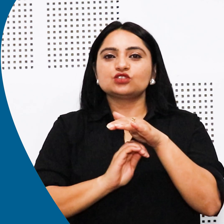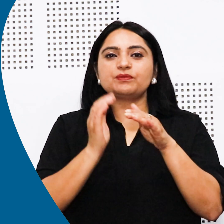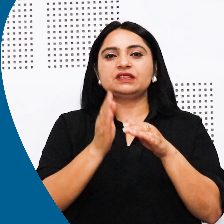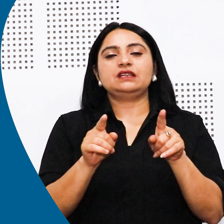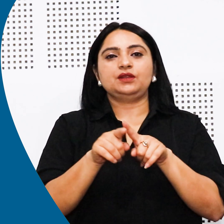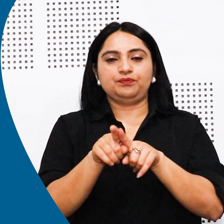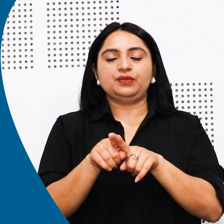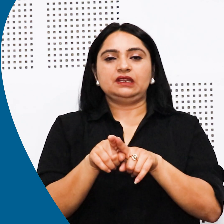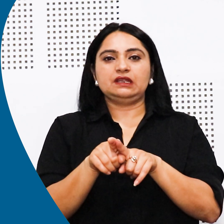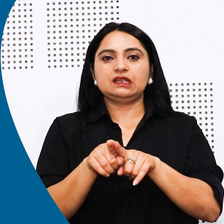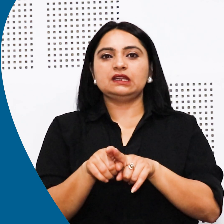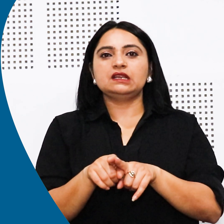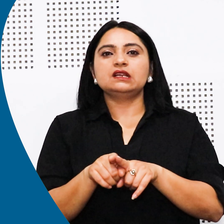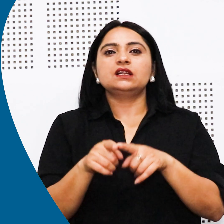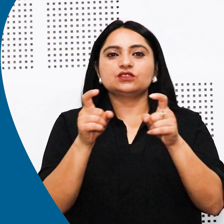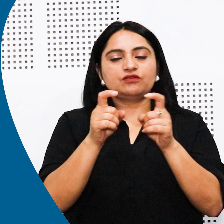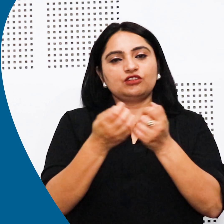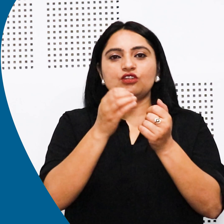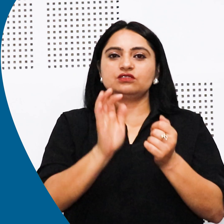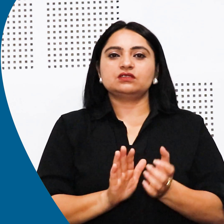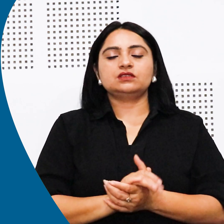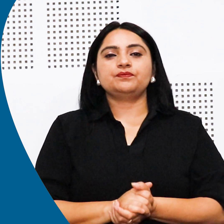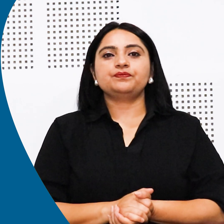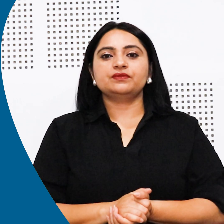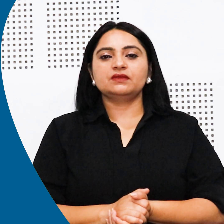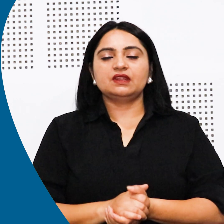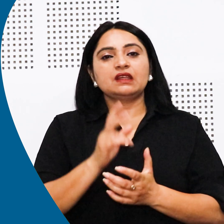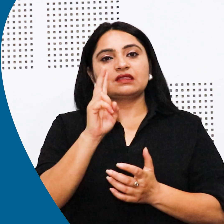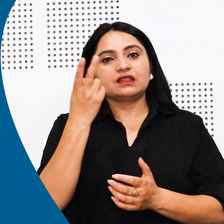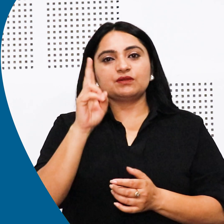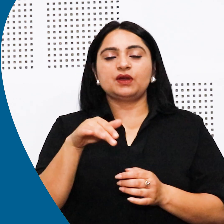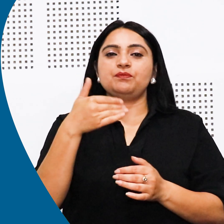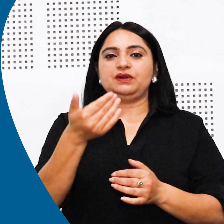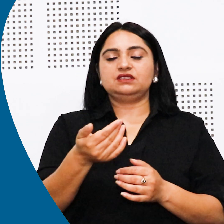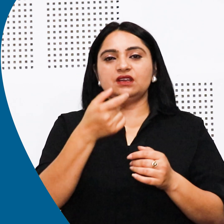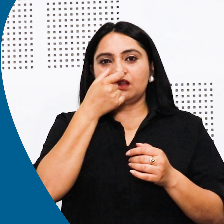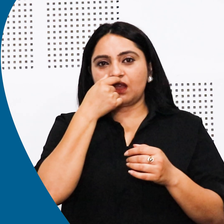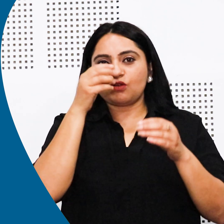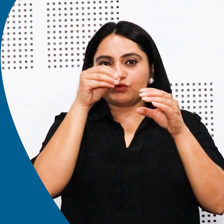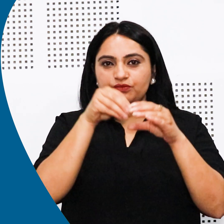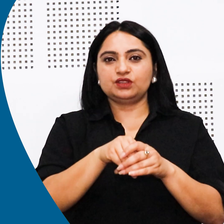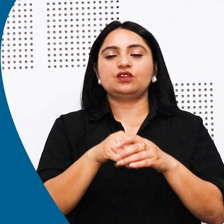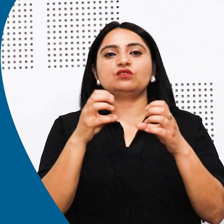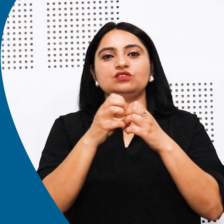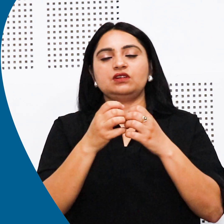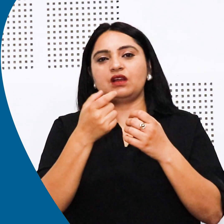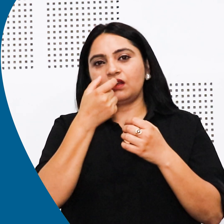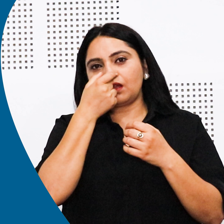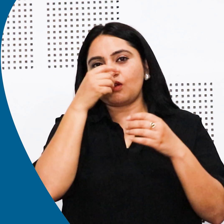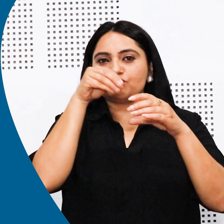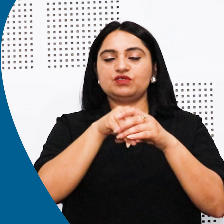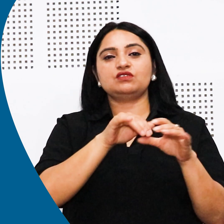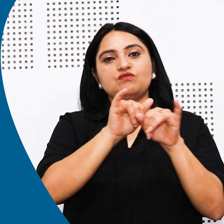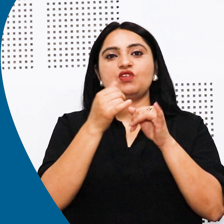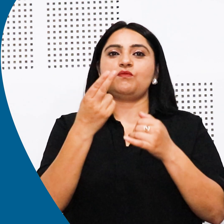विवाद समाधानका लागि छलफल गराउन सक्छ। आहा, यति भएपछि त गाउँघरको झगडा गाउँमै हाँसु खुसीका